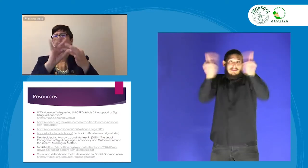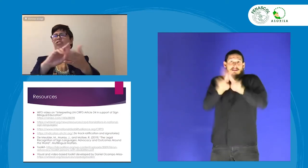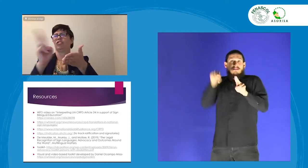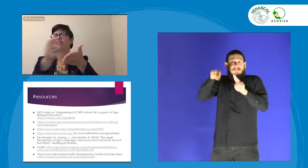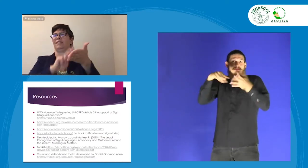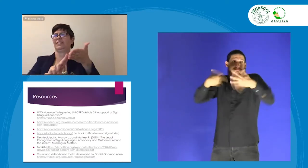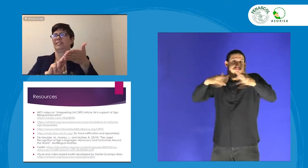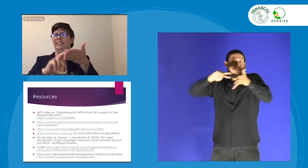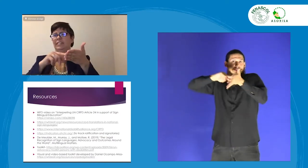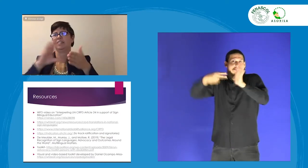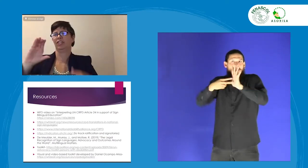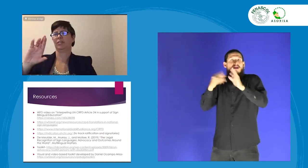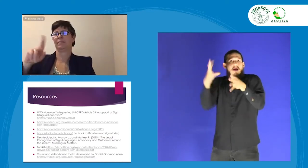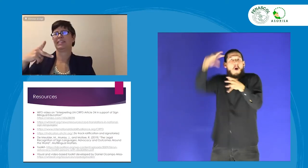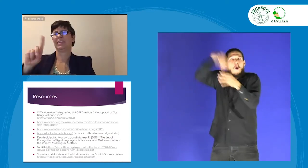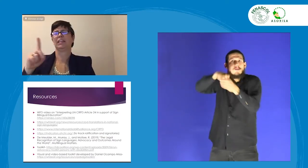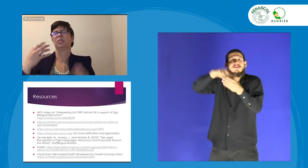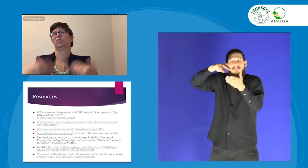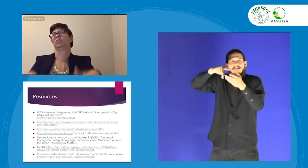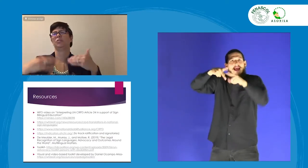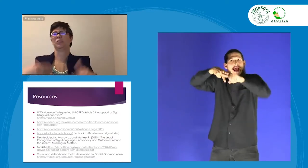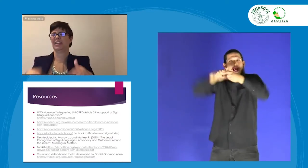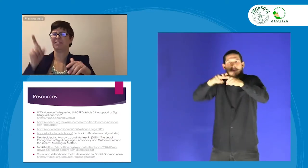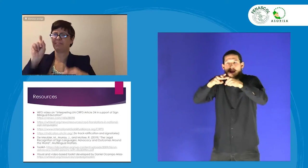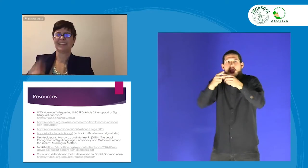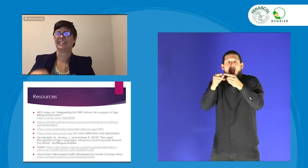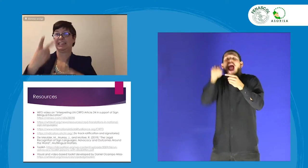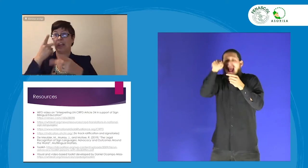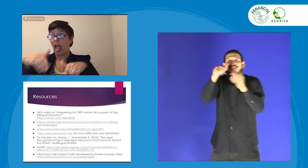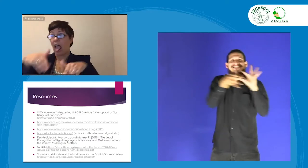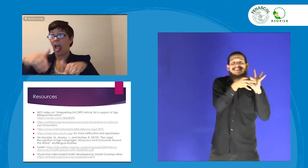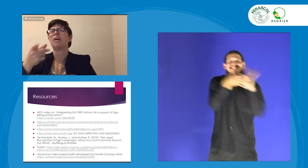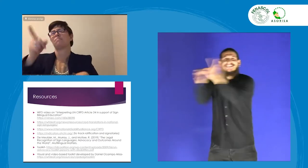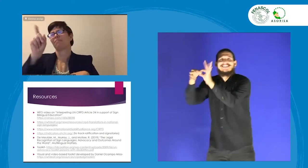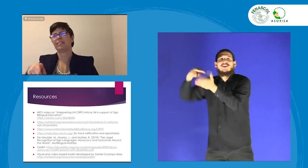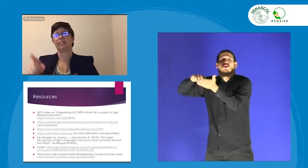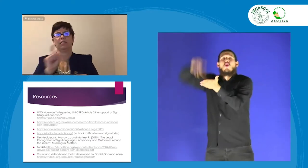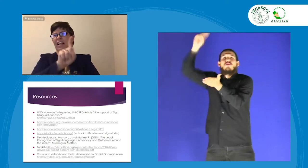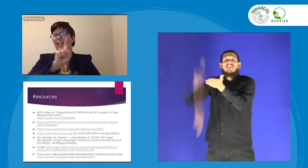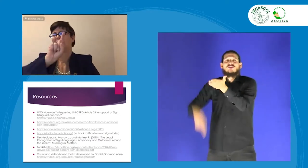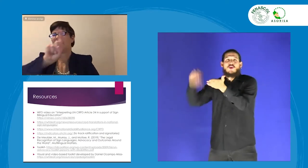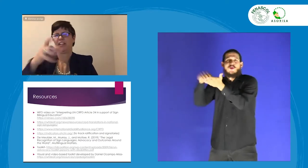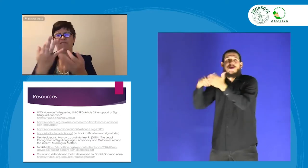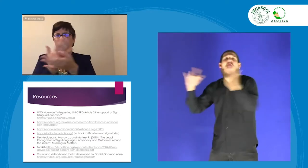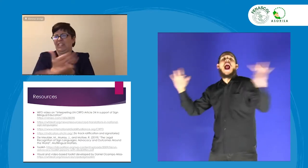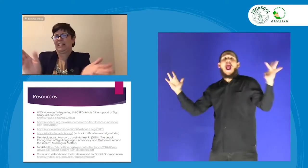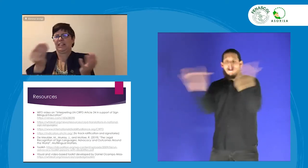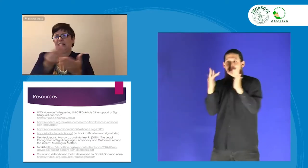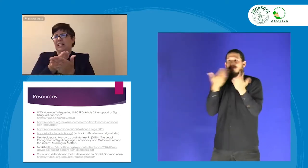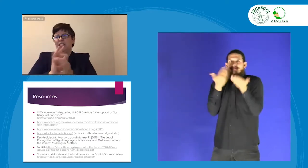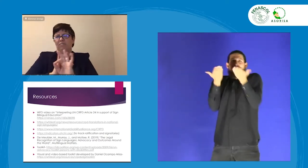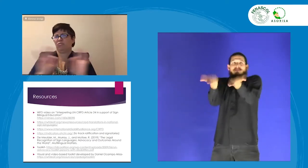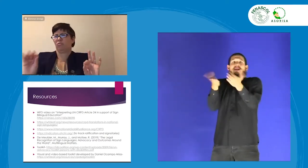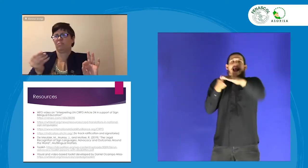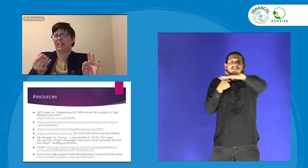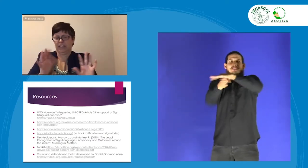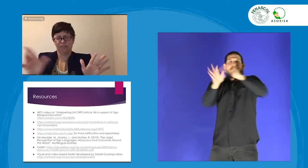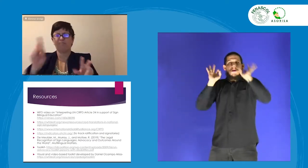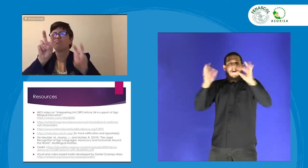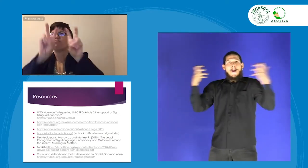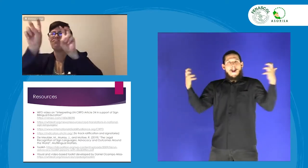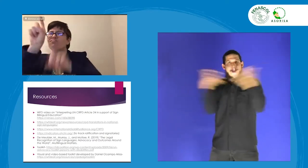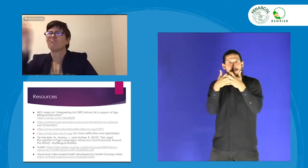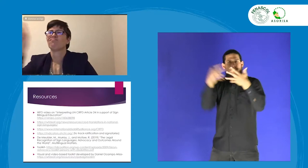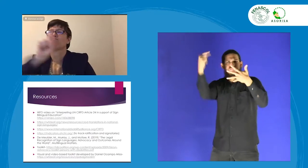que ha trabajado pues con nosotros muy bien también con todo lo que tiene que ver con la Convención de los Derechos de las Personas con Discapacidad. Me alegró